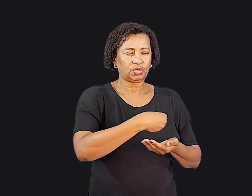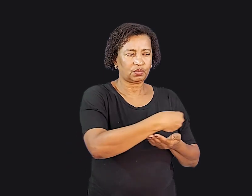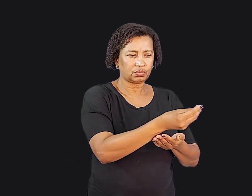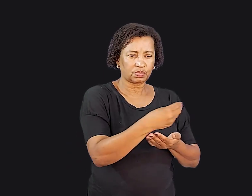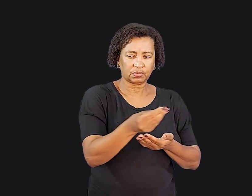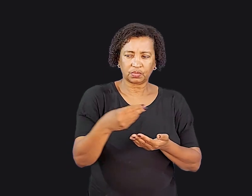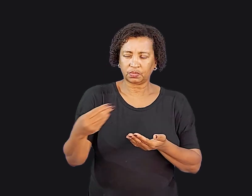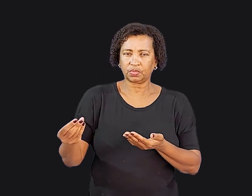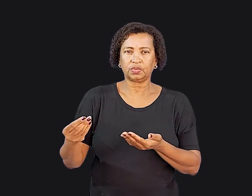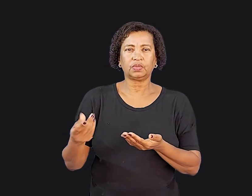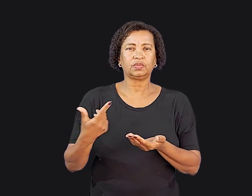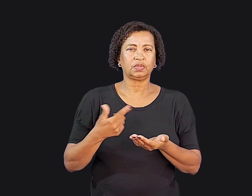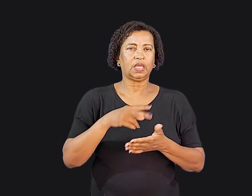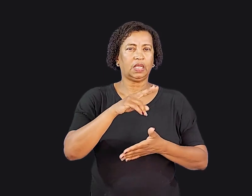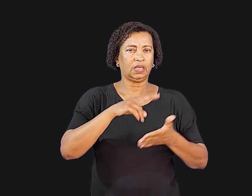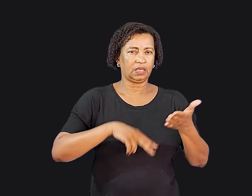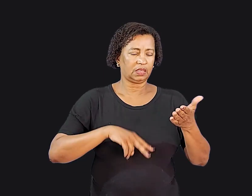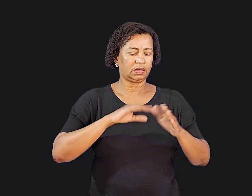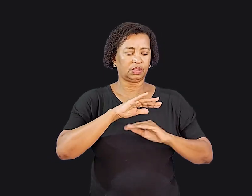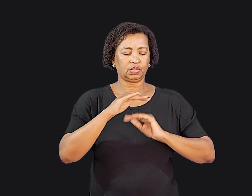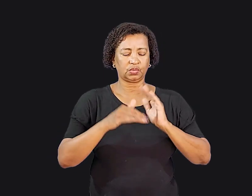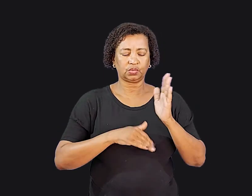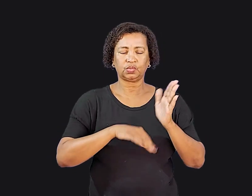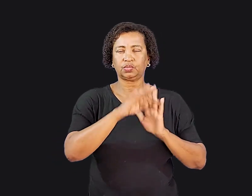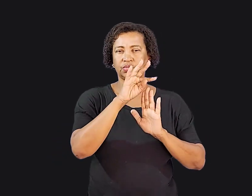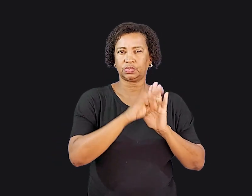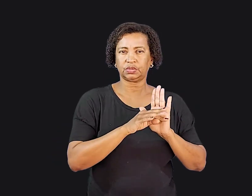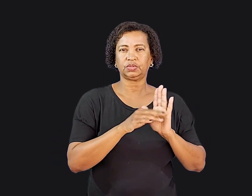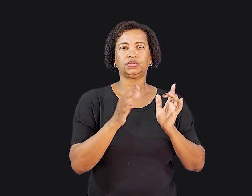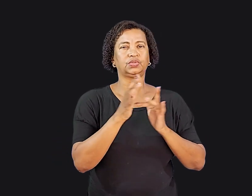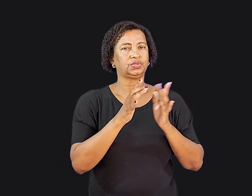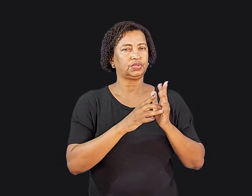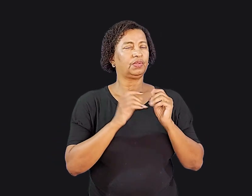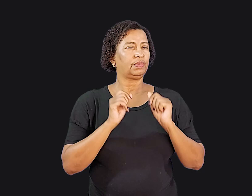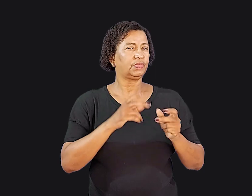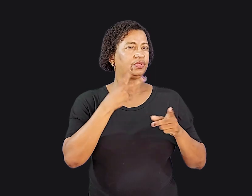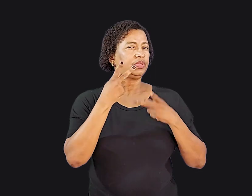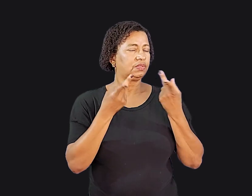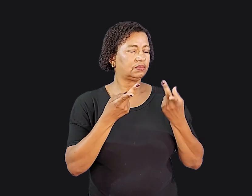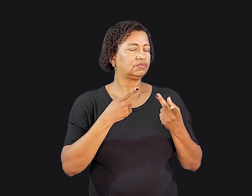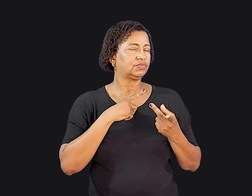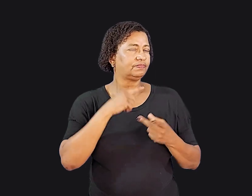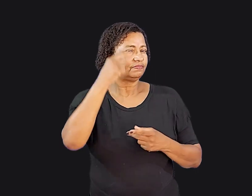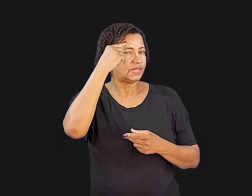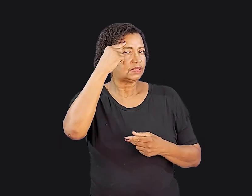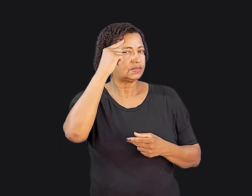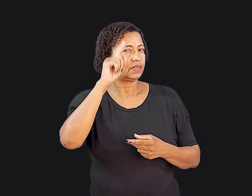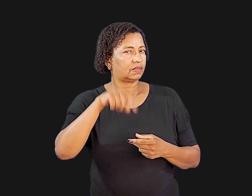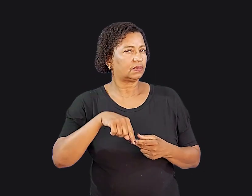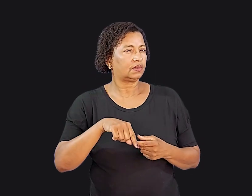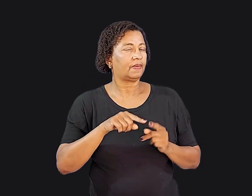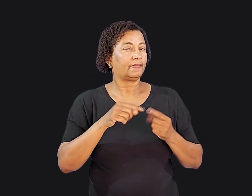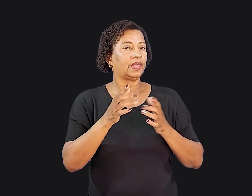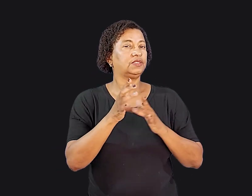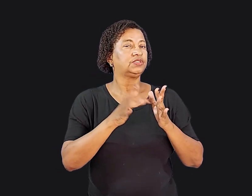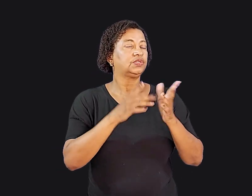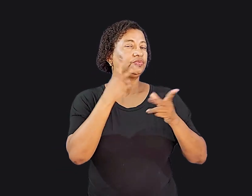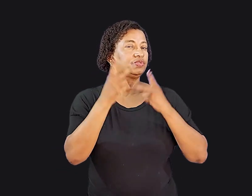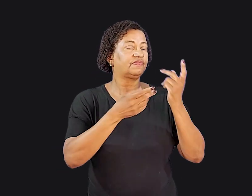nossas riquezas? Lendo todos os diálogos de Jesus, até poderíamos concluir isso. Mas o que Jesus estava dizendo para esse